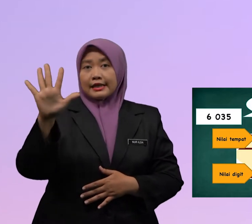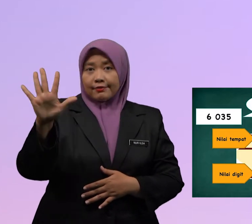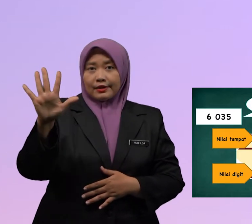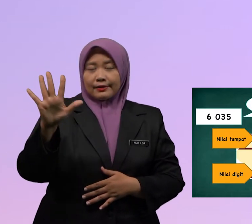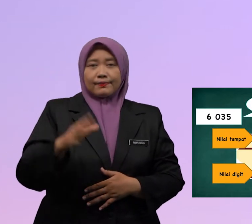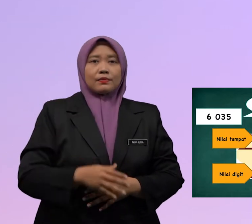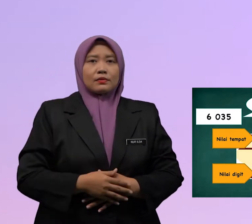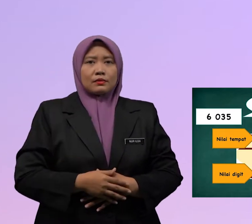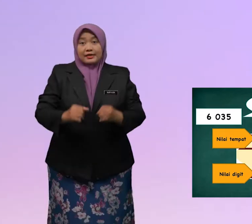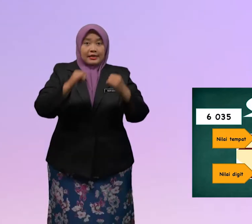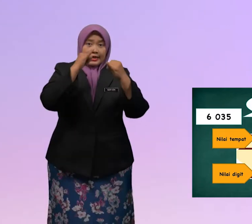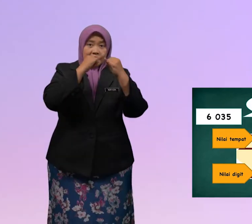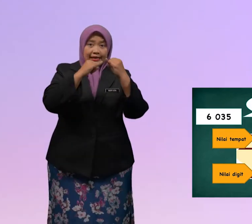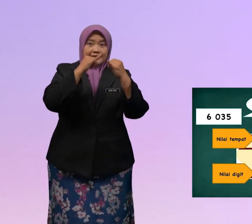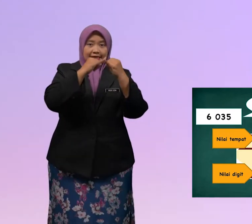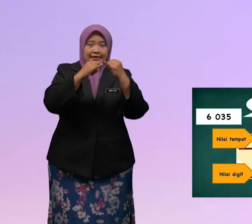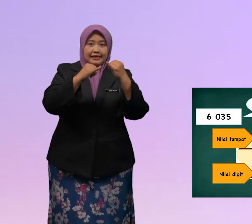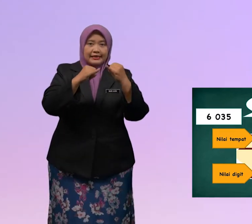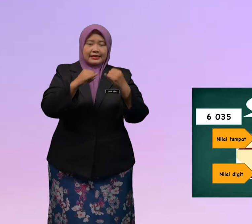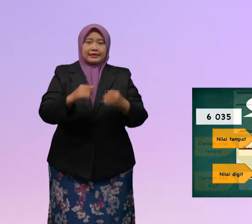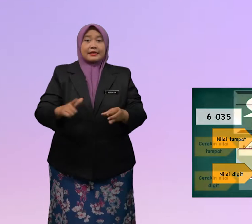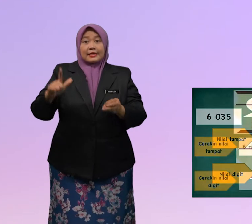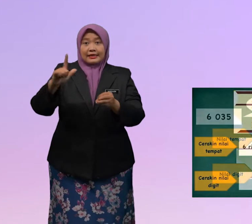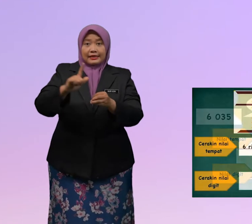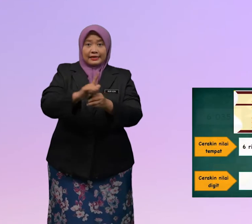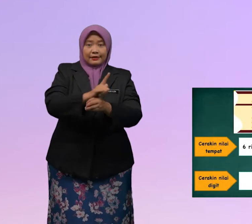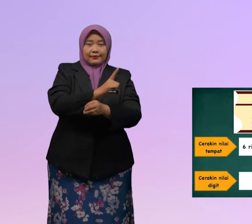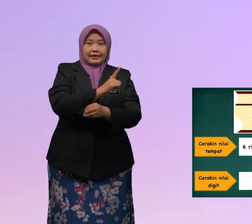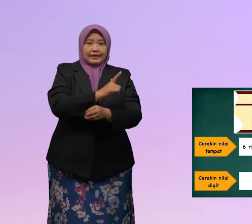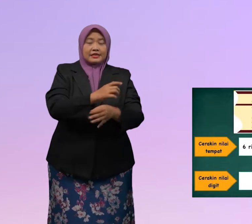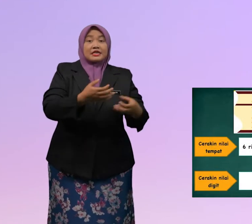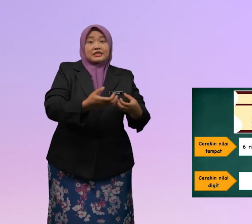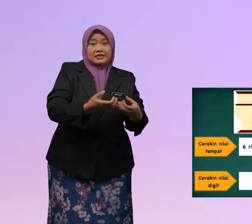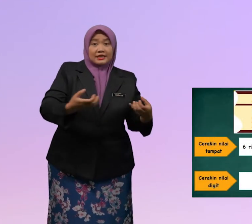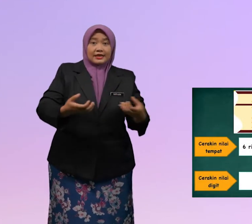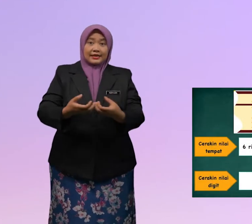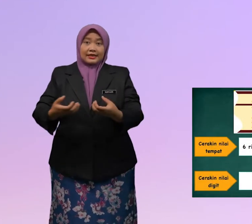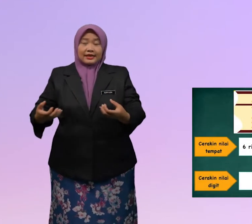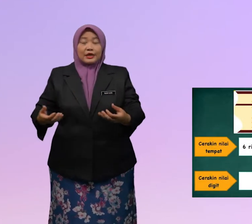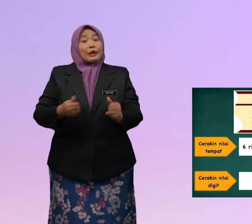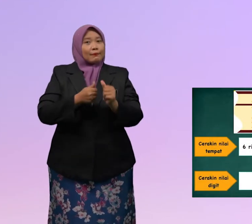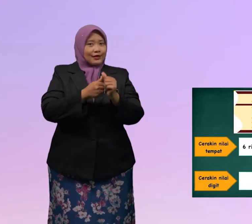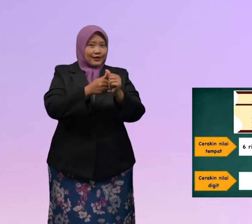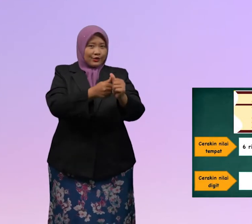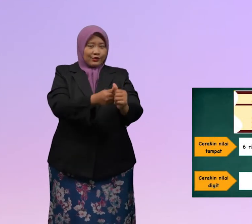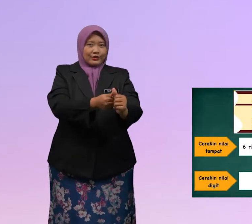6,030 dan 5. Akhir sekali, lengkapkan cerakinan berikut.